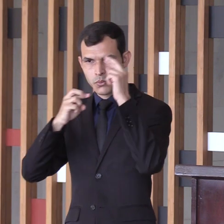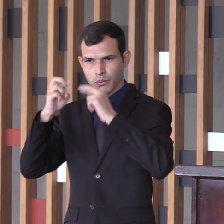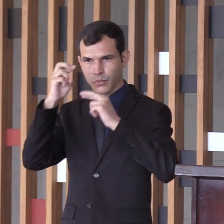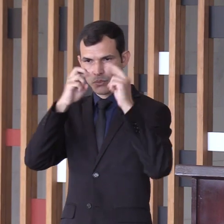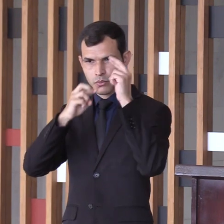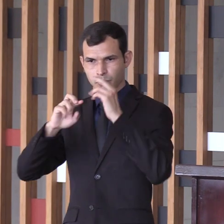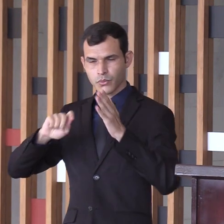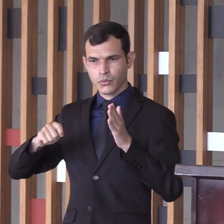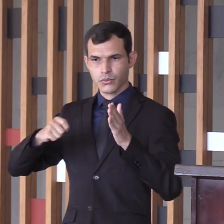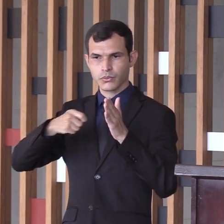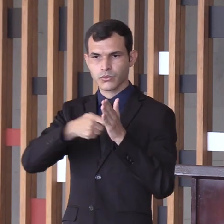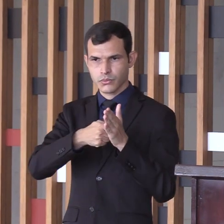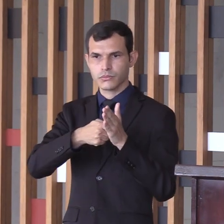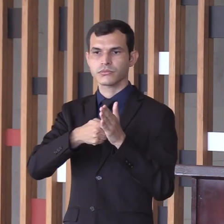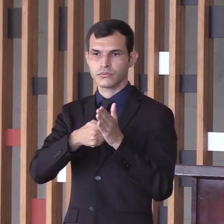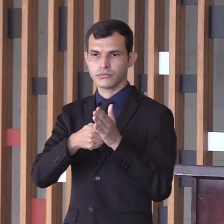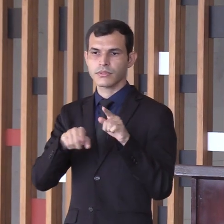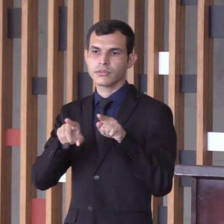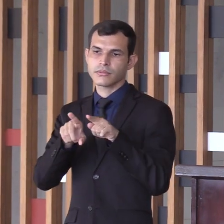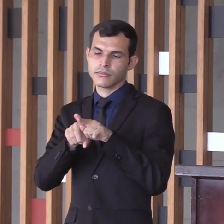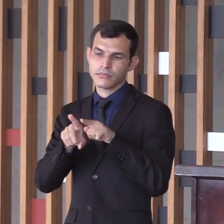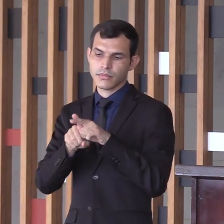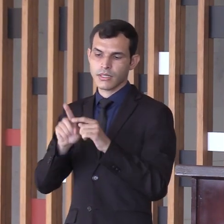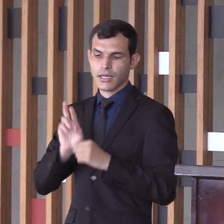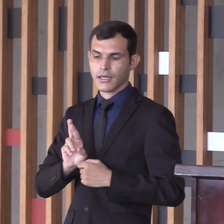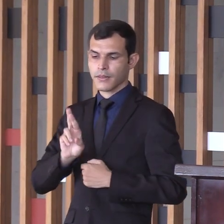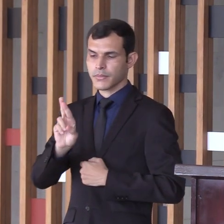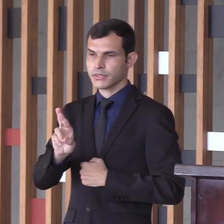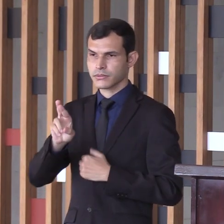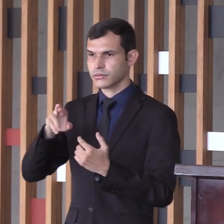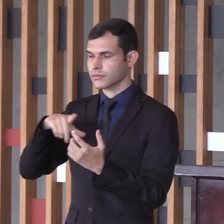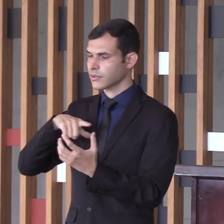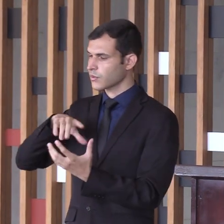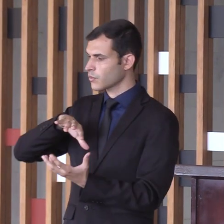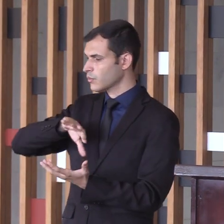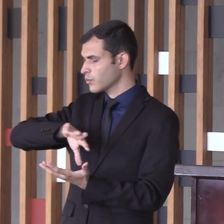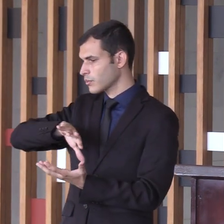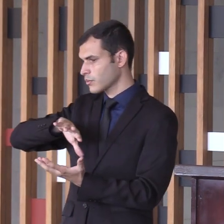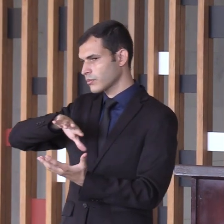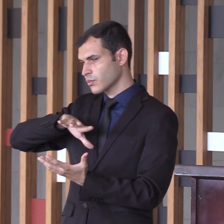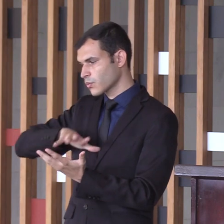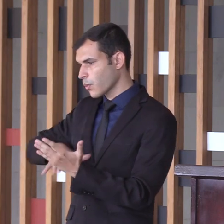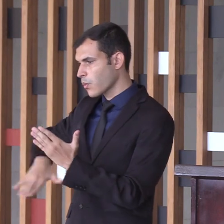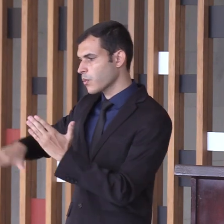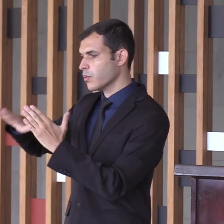de mencionar o secretário-geral das Relações Exteriores, em nome dele, todos os integrantes da Casa de Rio Branco.